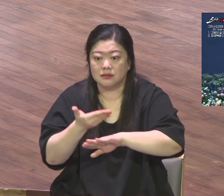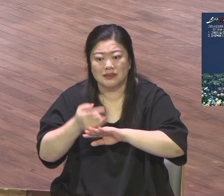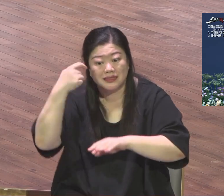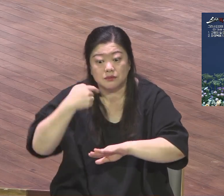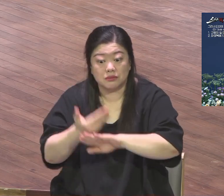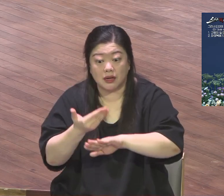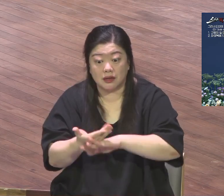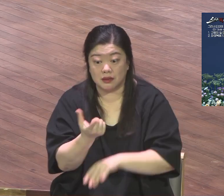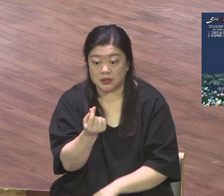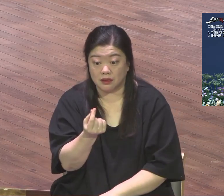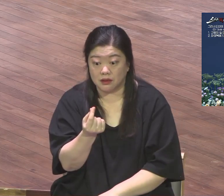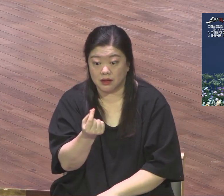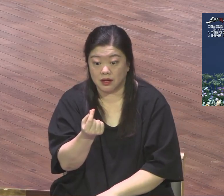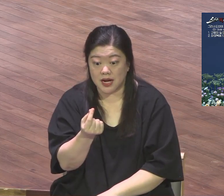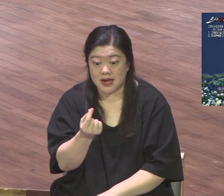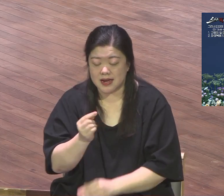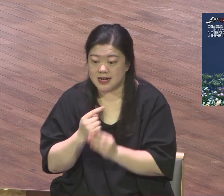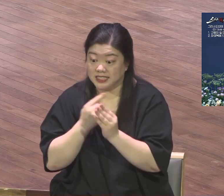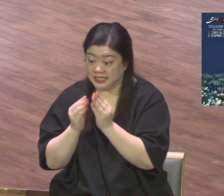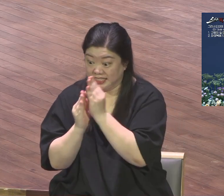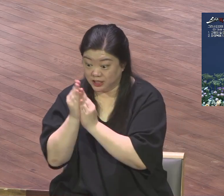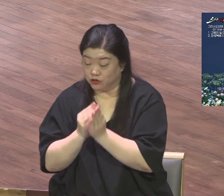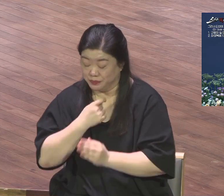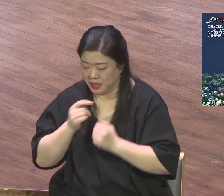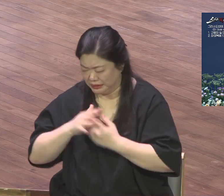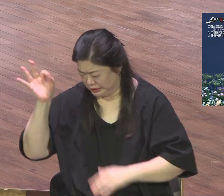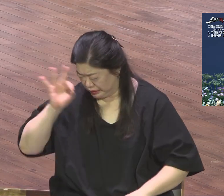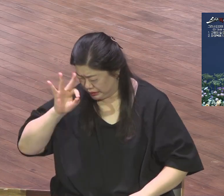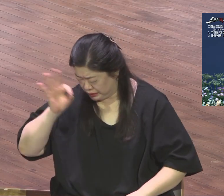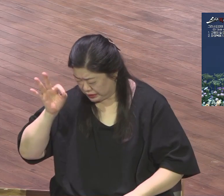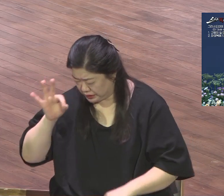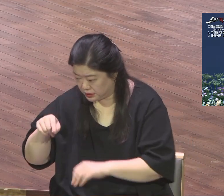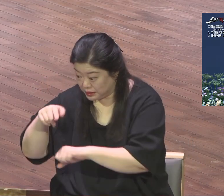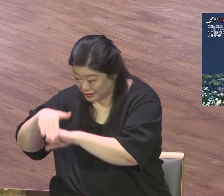제가 예전에 신었던 교회에